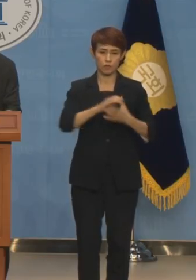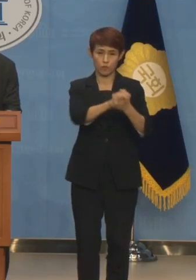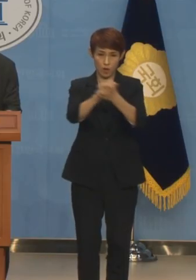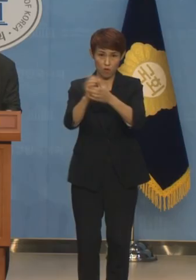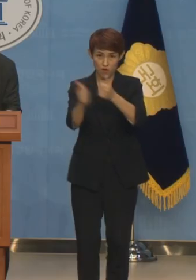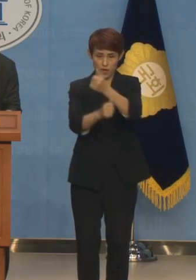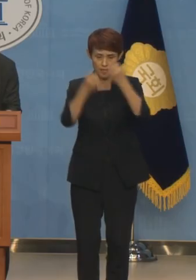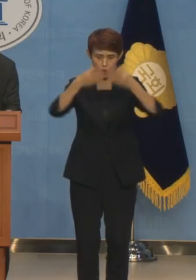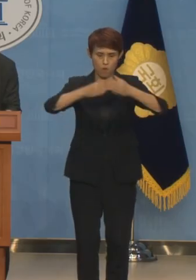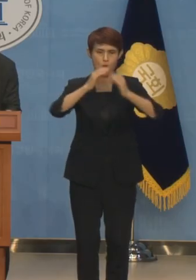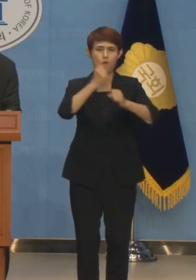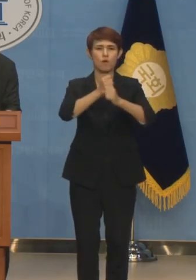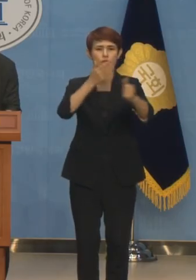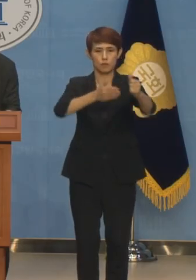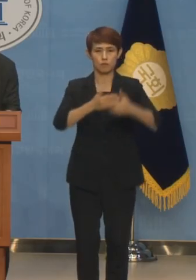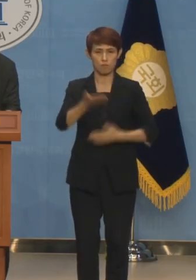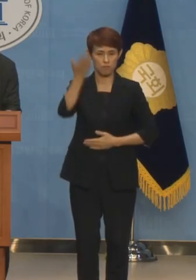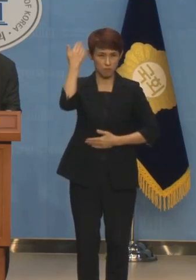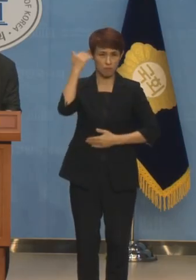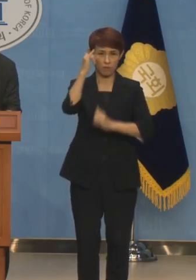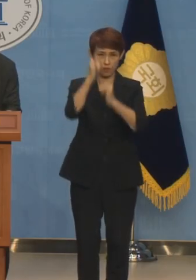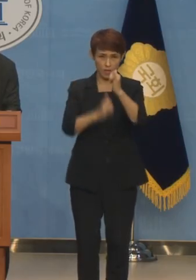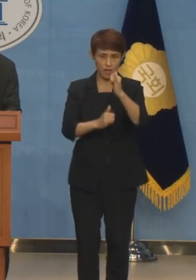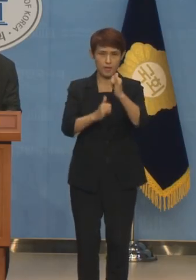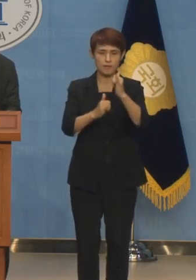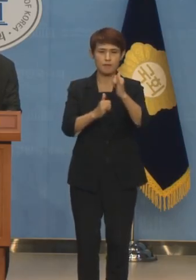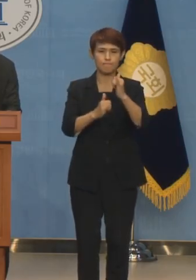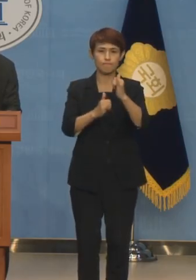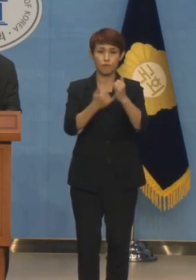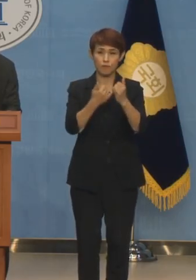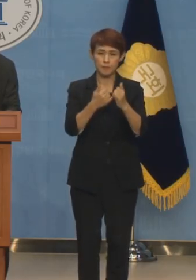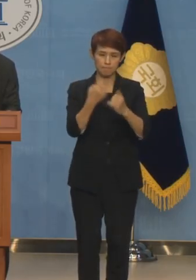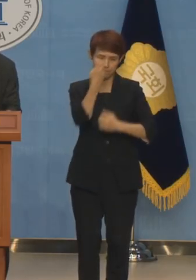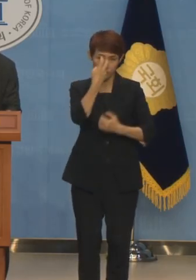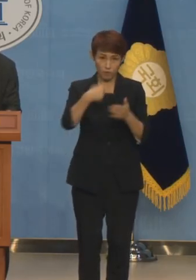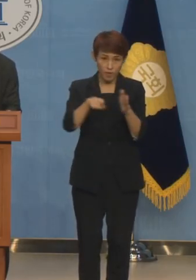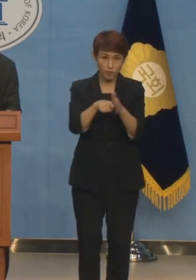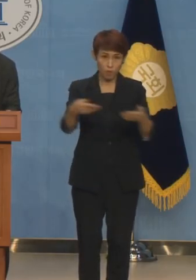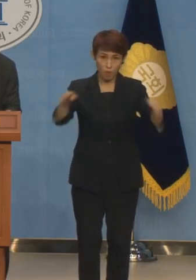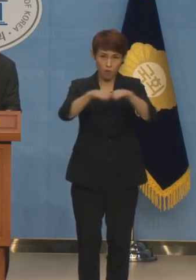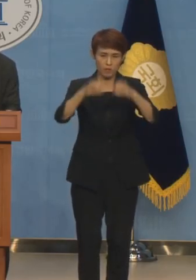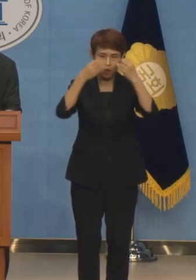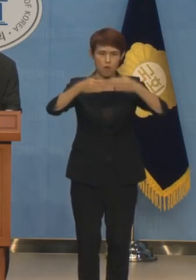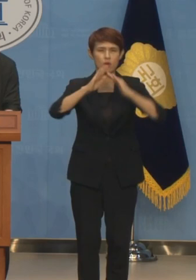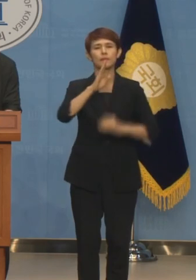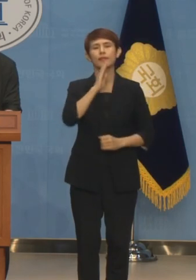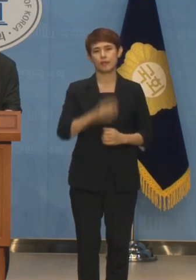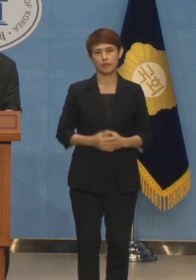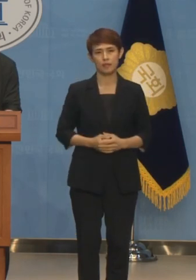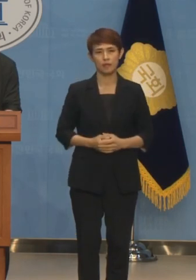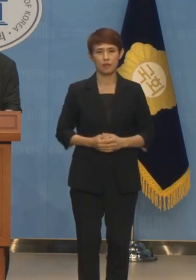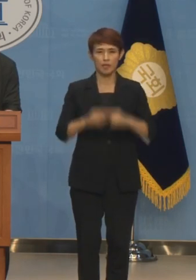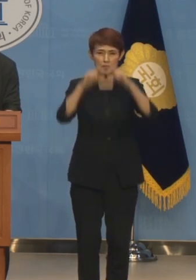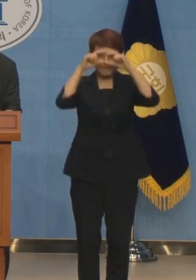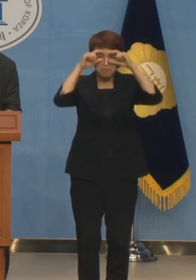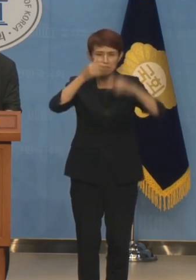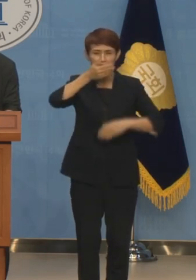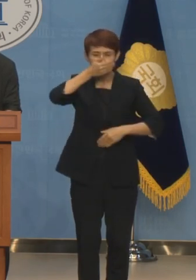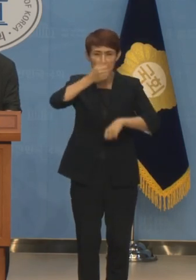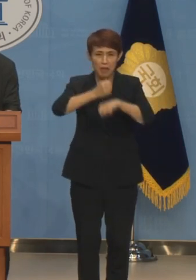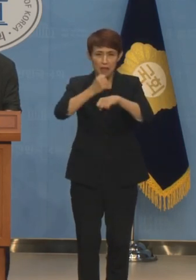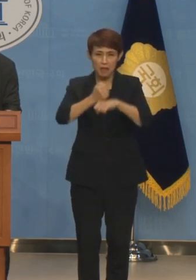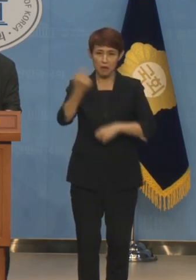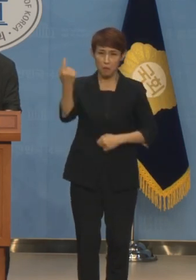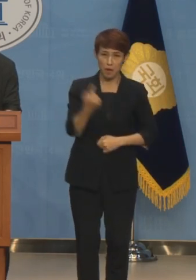꾸리거나 과거사 상설기구를 새로 설치함이 옳습니다. 아울러 변장까지 불사한